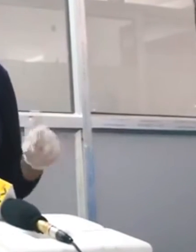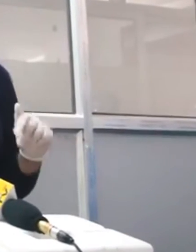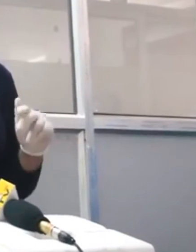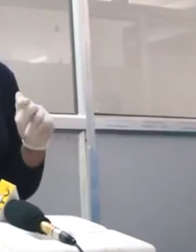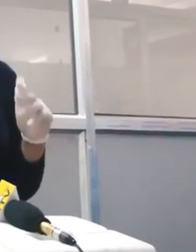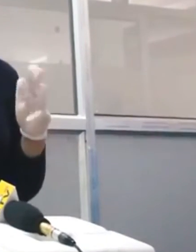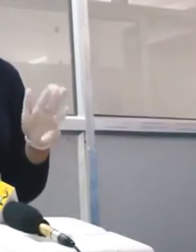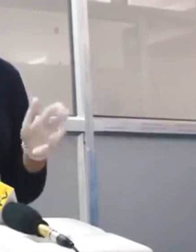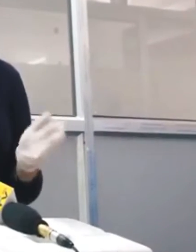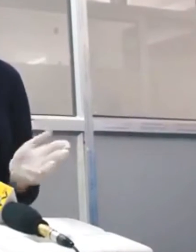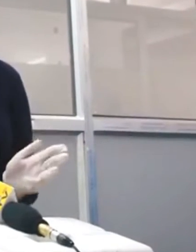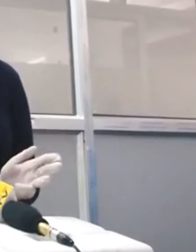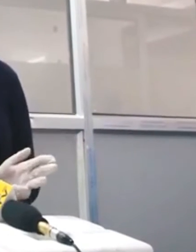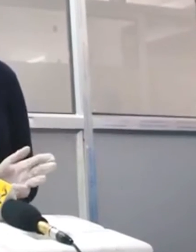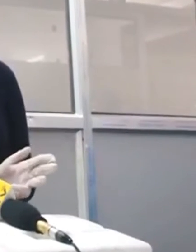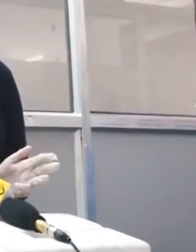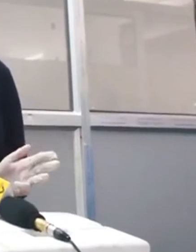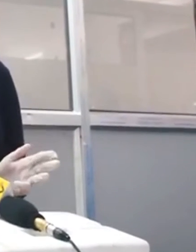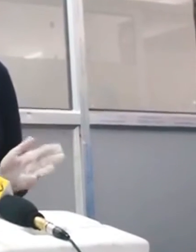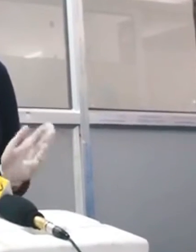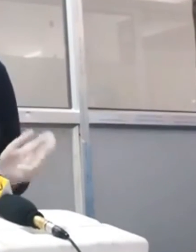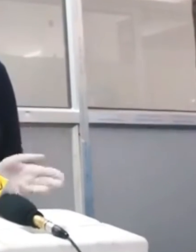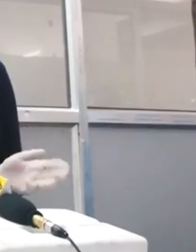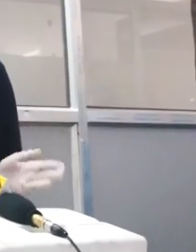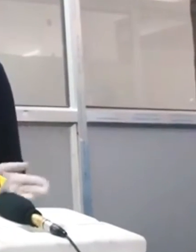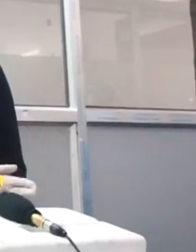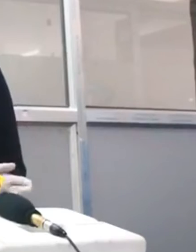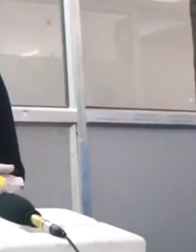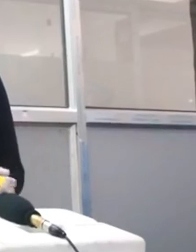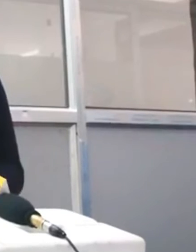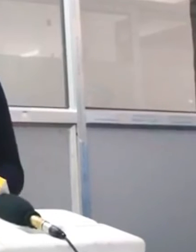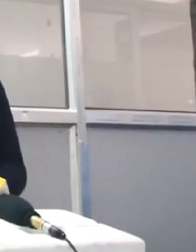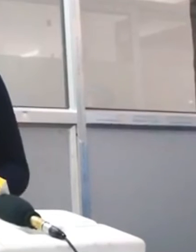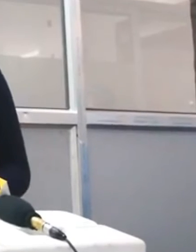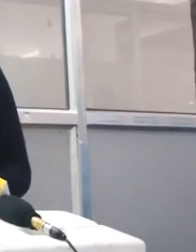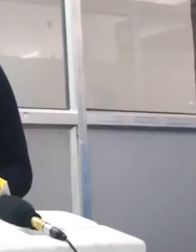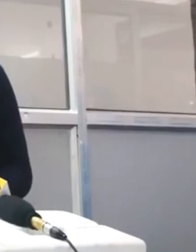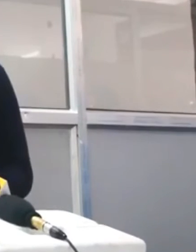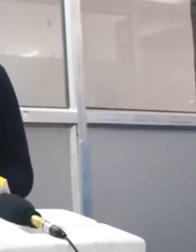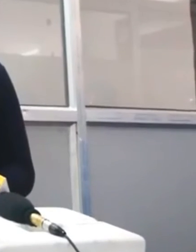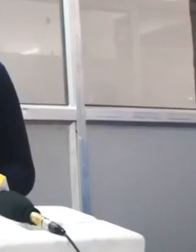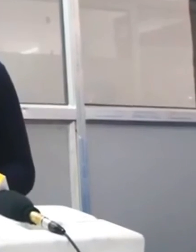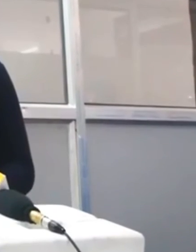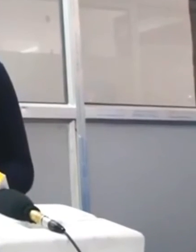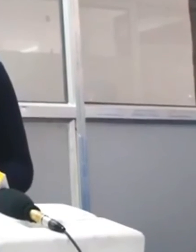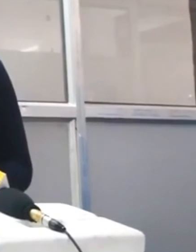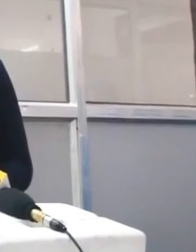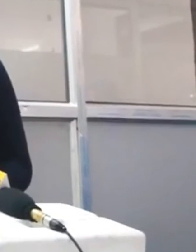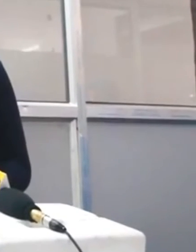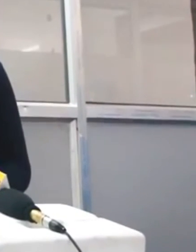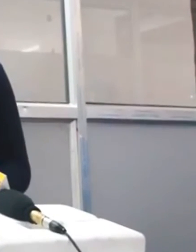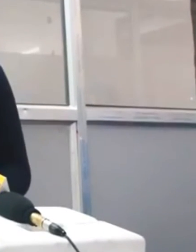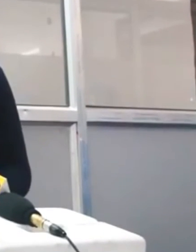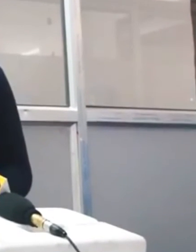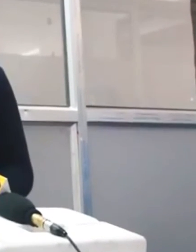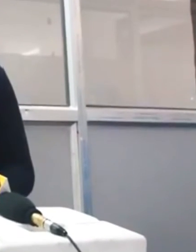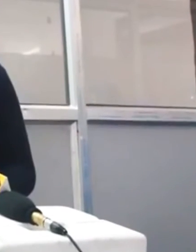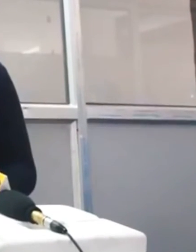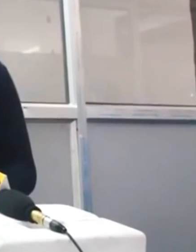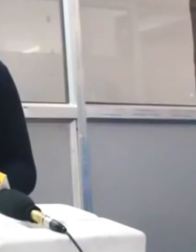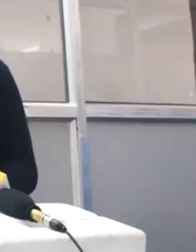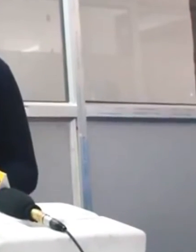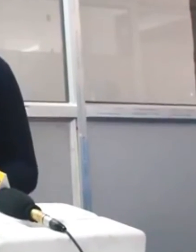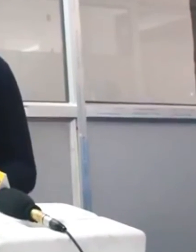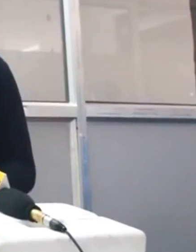खोकी लाग्थ्यो र पकाइ चाहिँ एकदम दामी लाग्थ्यो, पलङ एउटा निकै नहुनुभयो। हजुर, त्यही नै हो मेन। हजुर, अब